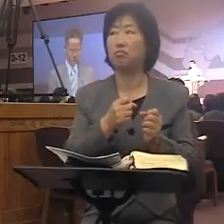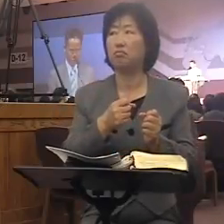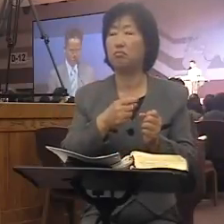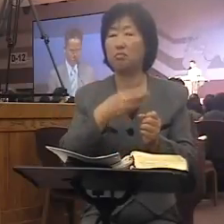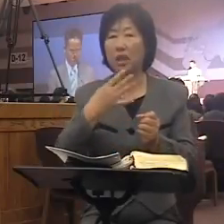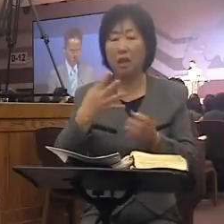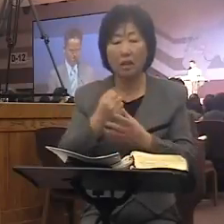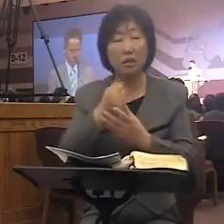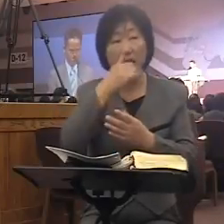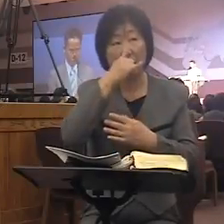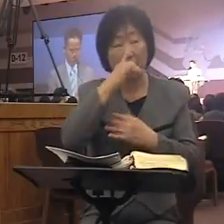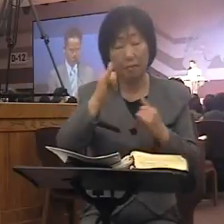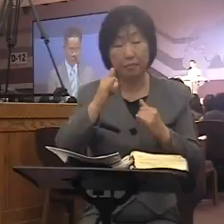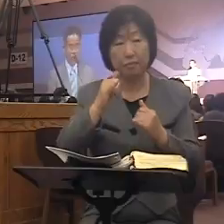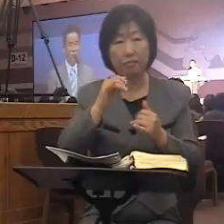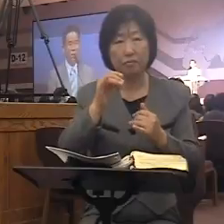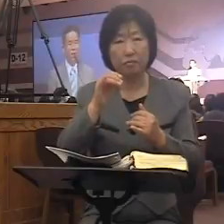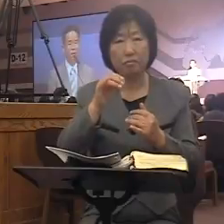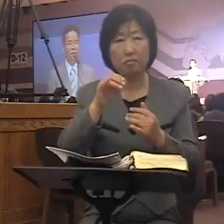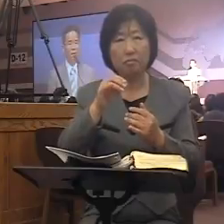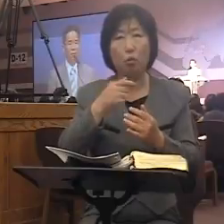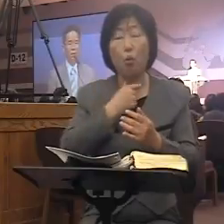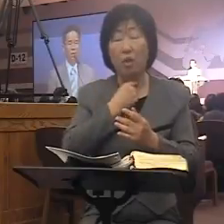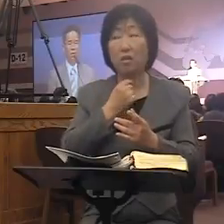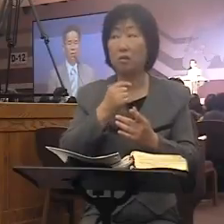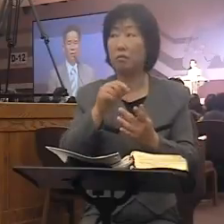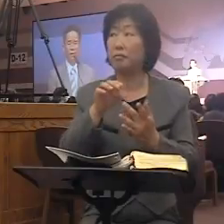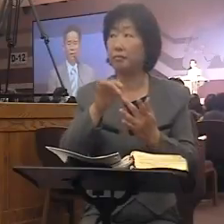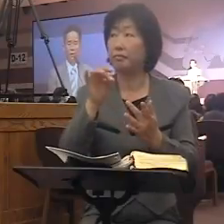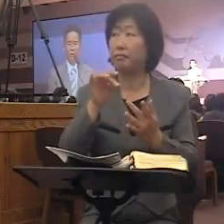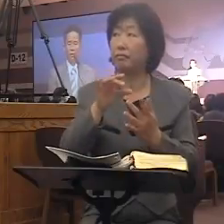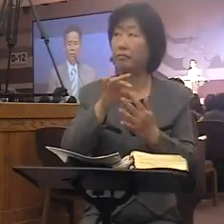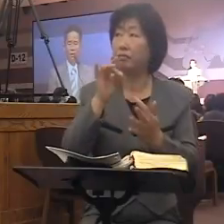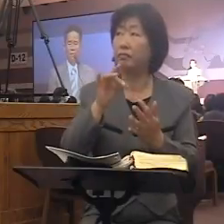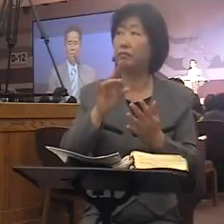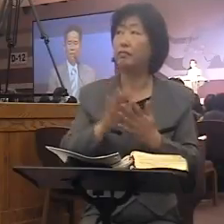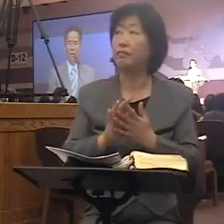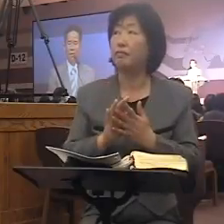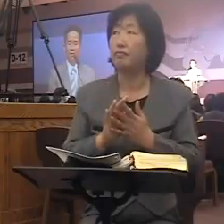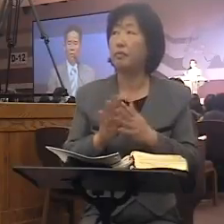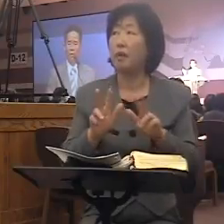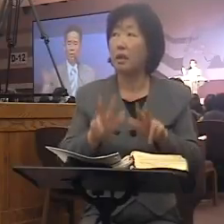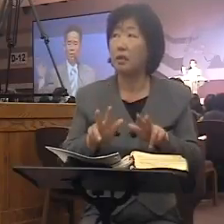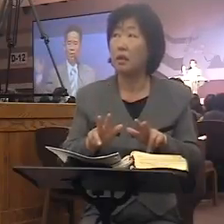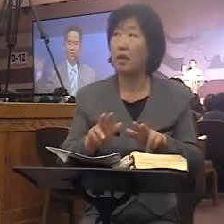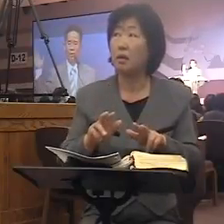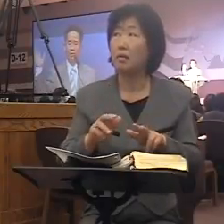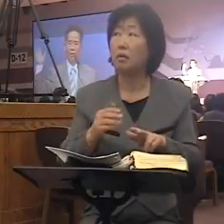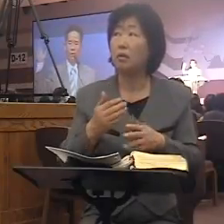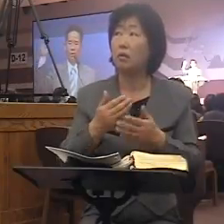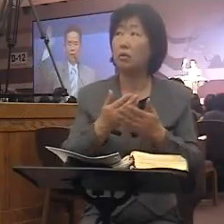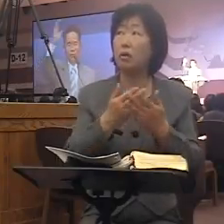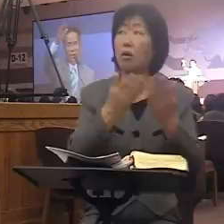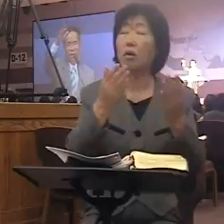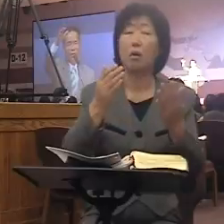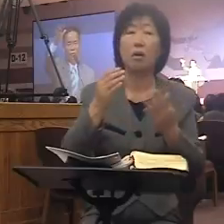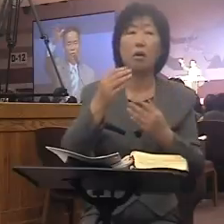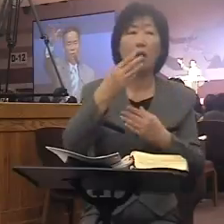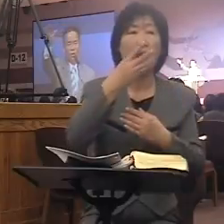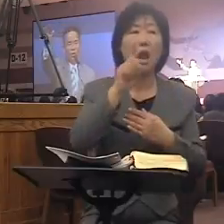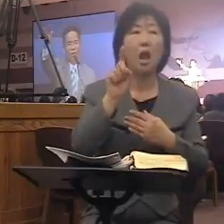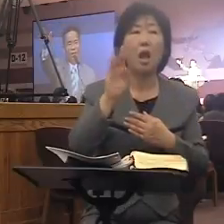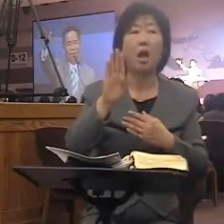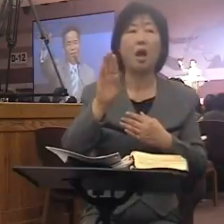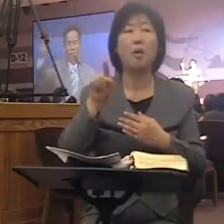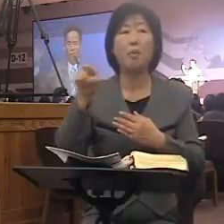여기에 힘써주시고 도와주시기를 부탁드리고요. 그 다음에 이제 여러분들께서 라브리가 있는